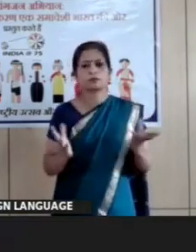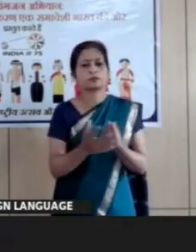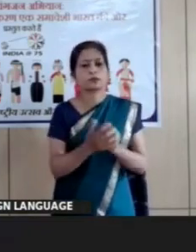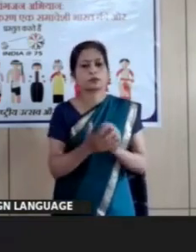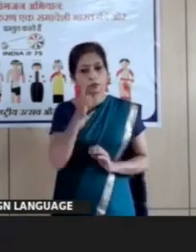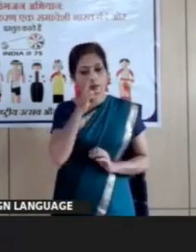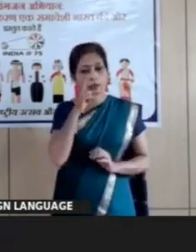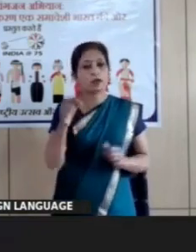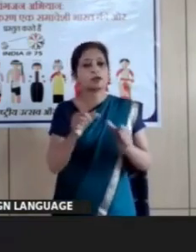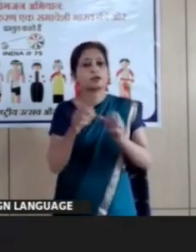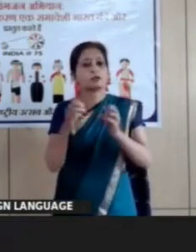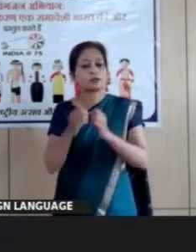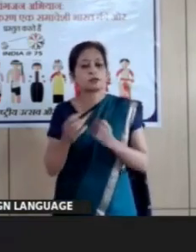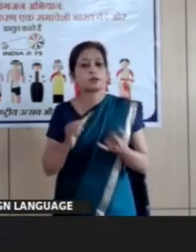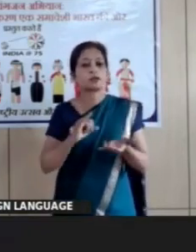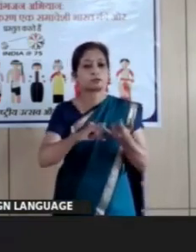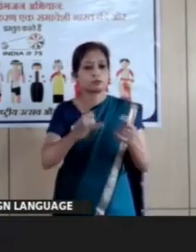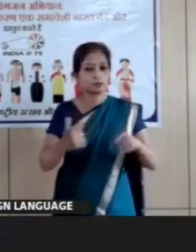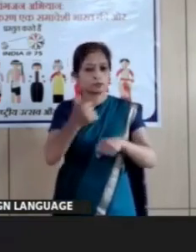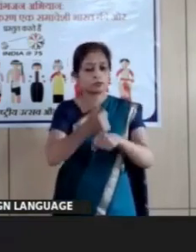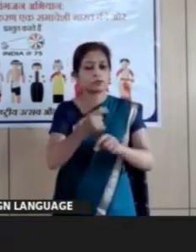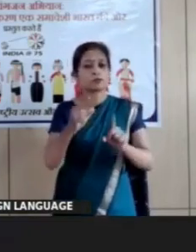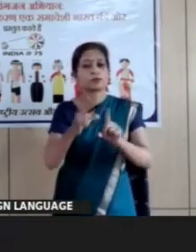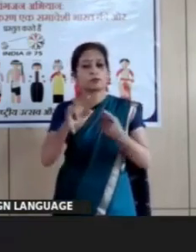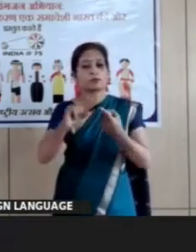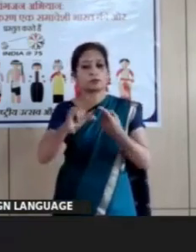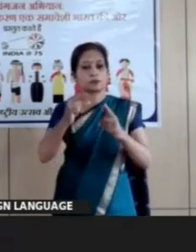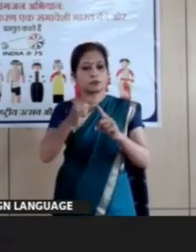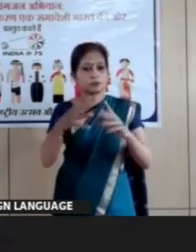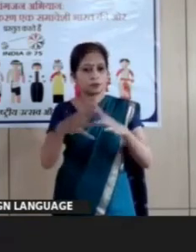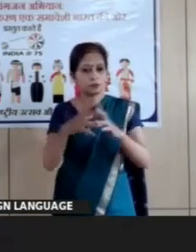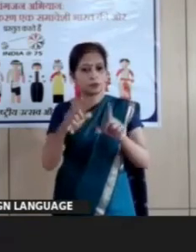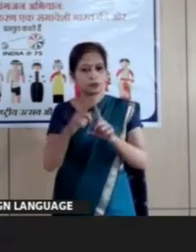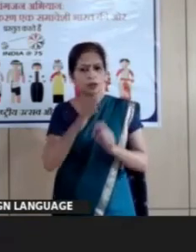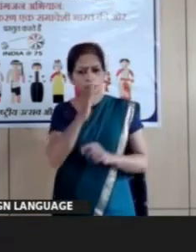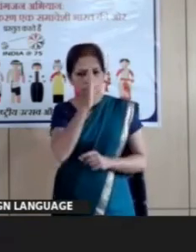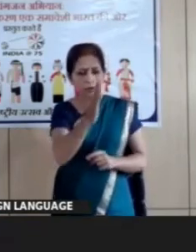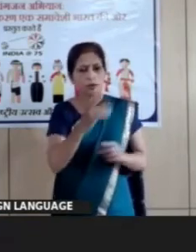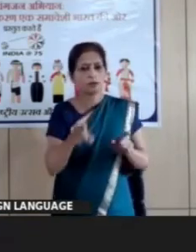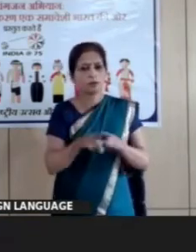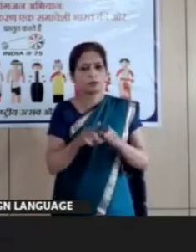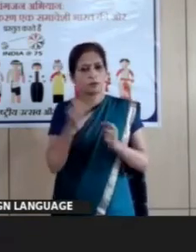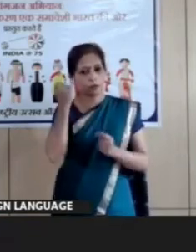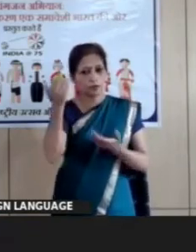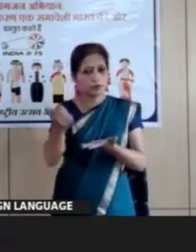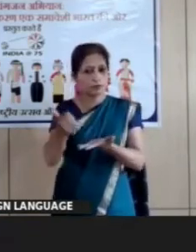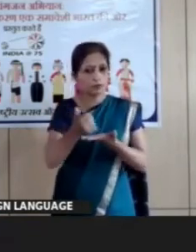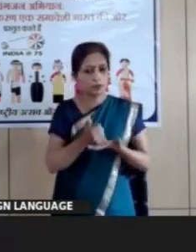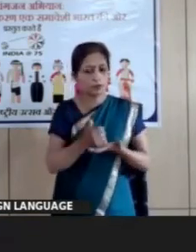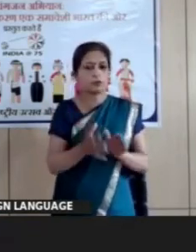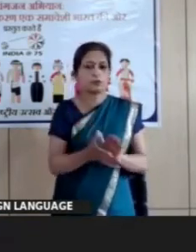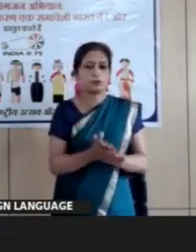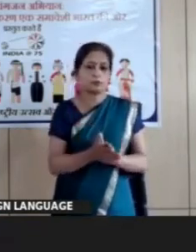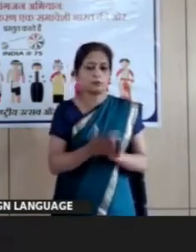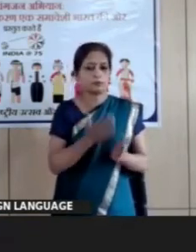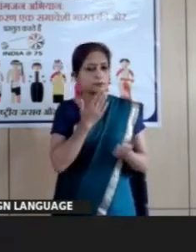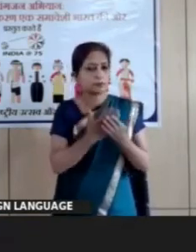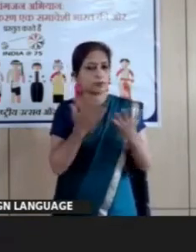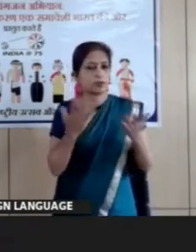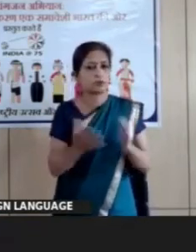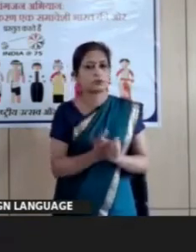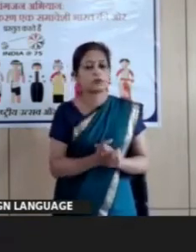हम मैडम अंजलि भावरा जी, सचिव DEPWD के मार्गदर्शन के लिए शुक्रगुजार हैं। डॉक्टर प्रबोध